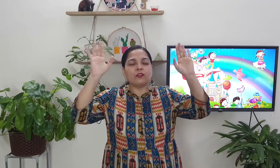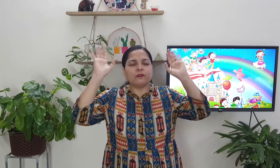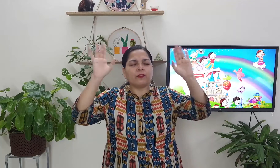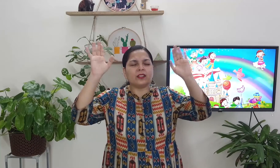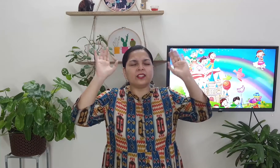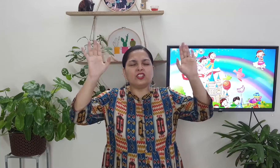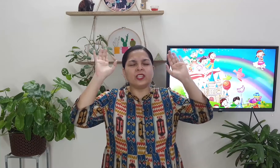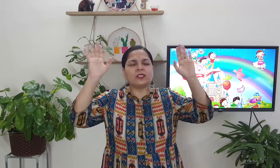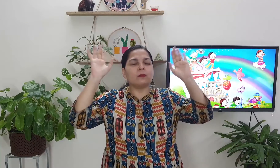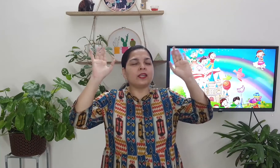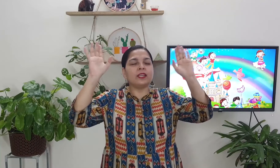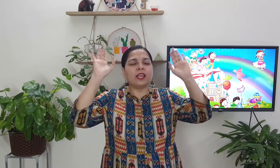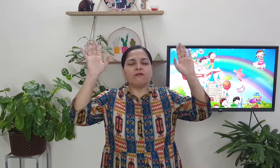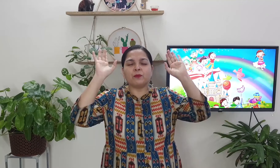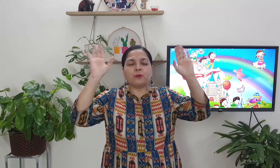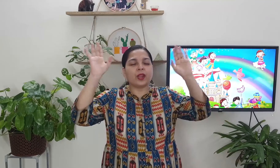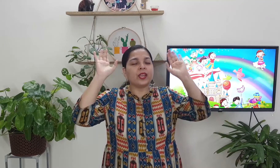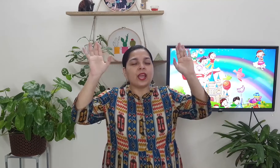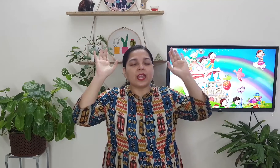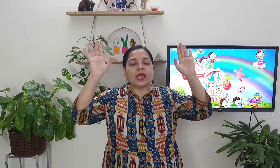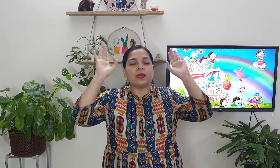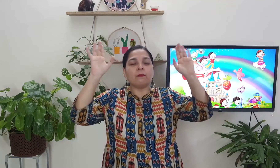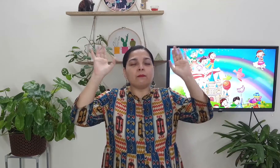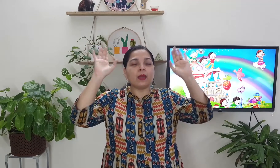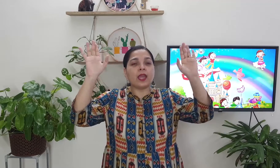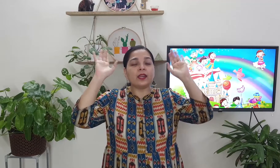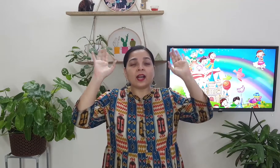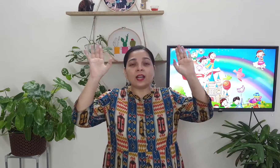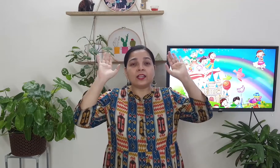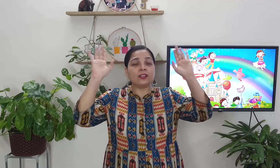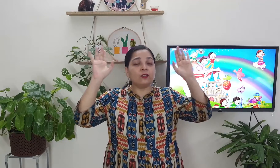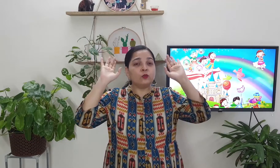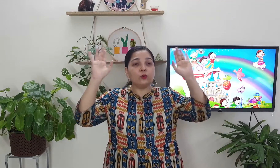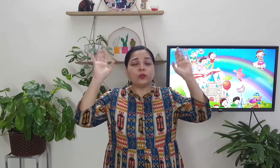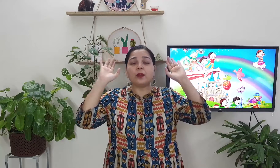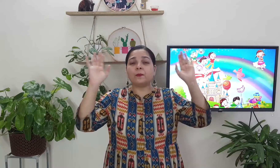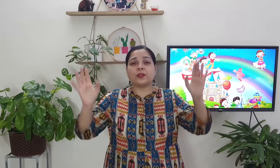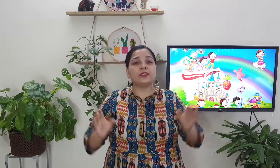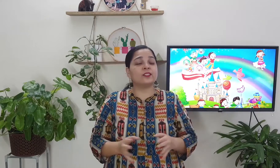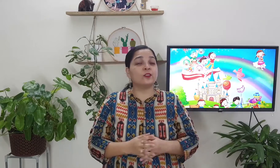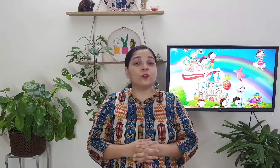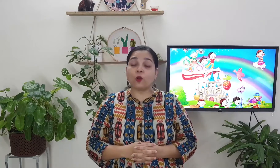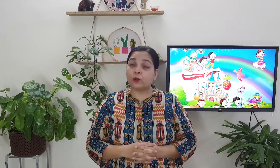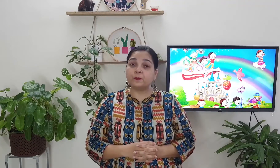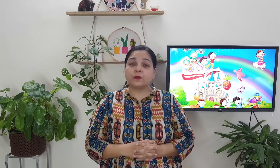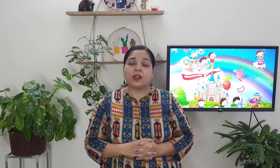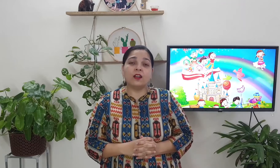நன்றி இயேசு, நன்றி பிதாவே. இயேசு வல்லமையான பெயரில் நாங்கள் ஜெபிக்கிறோம். ஆமேன்,